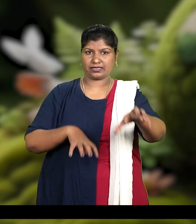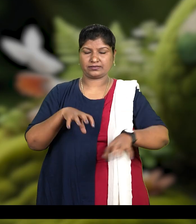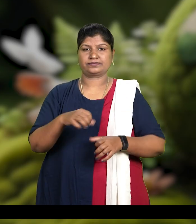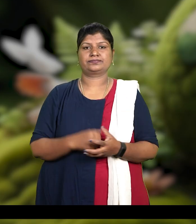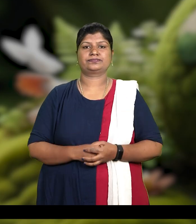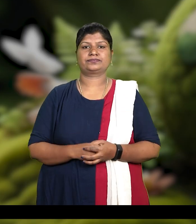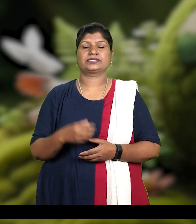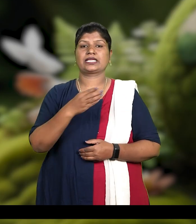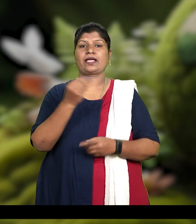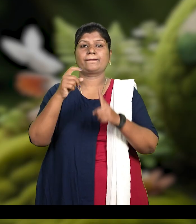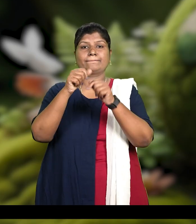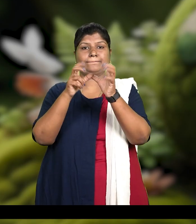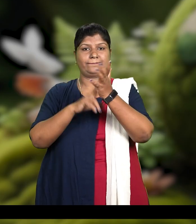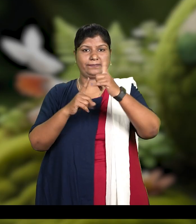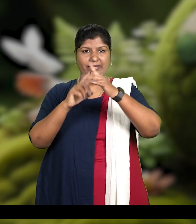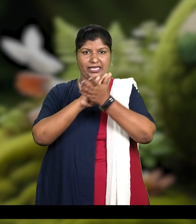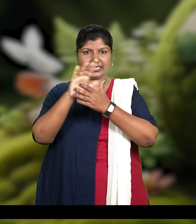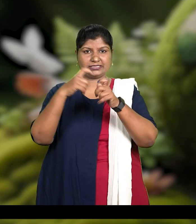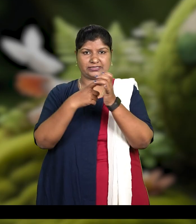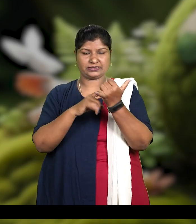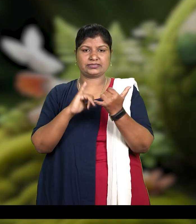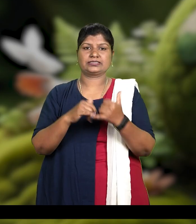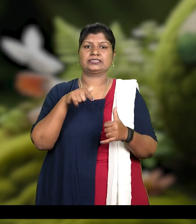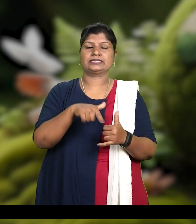आणि पॅन्थर यांचे संवर्धन केले जाते.